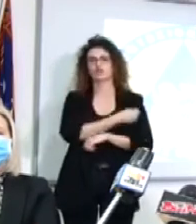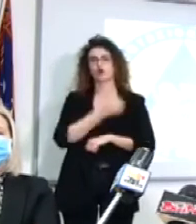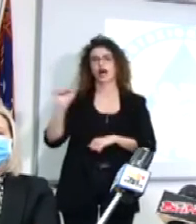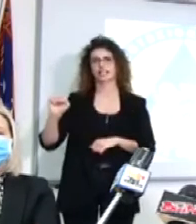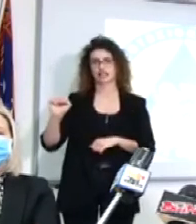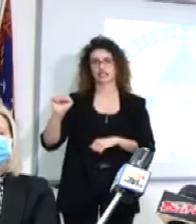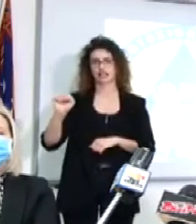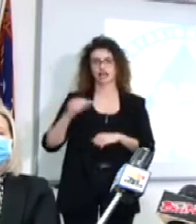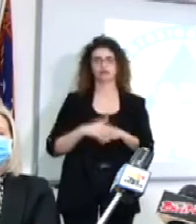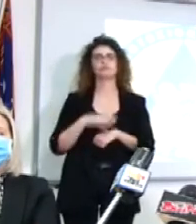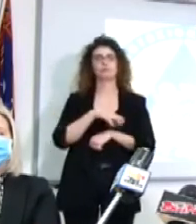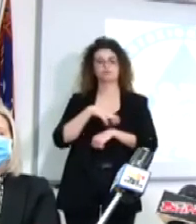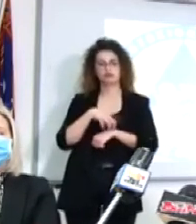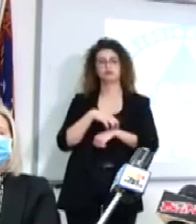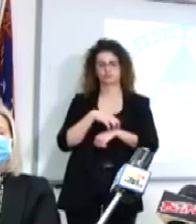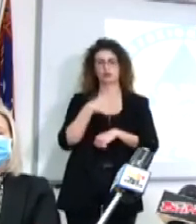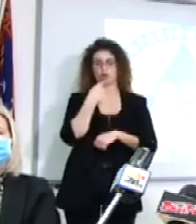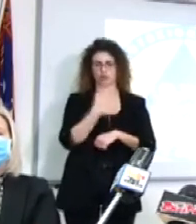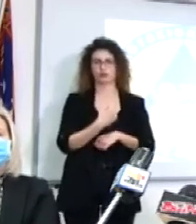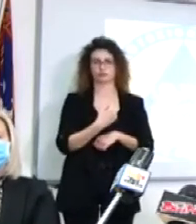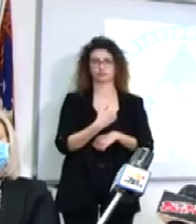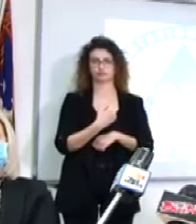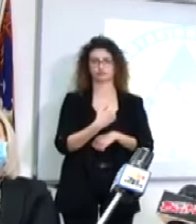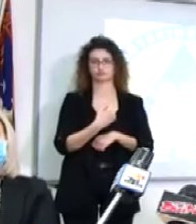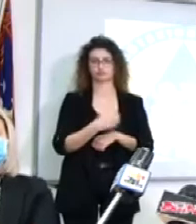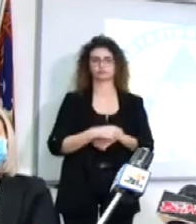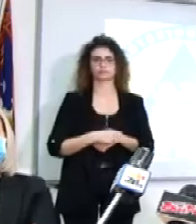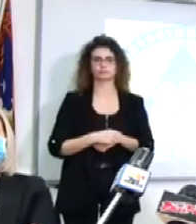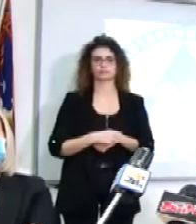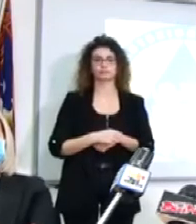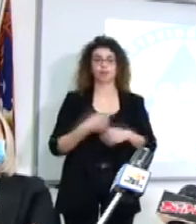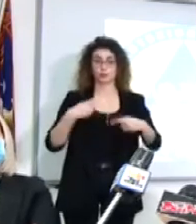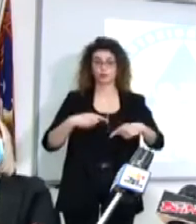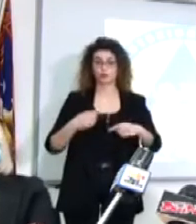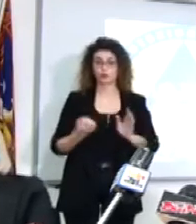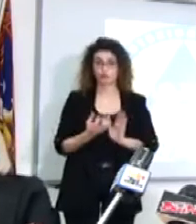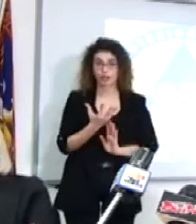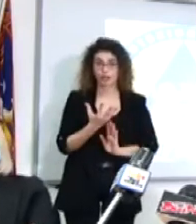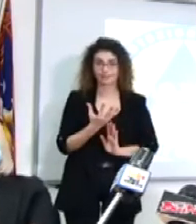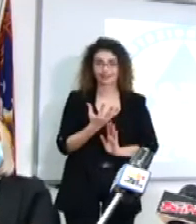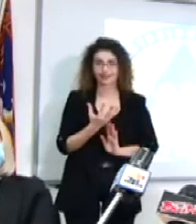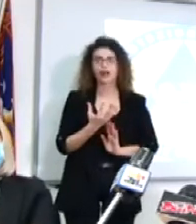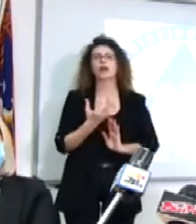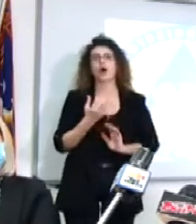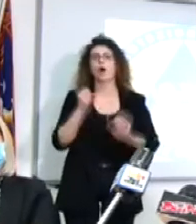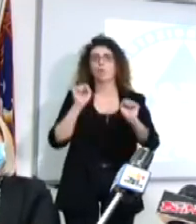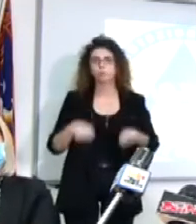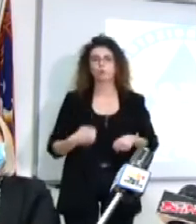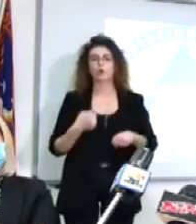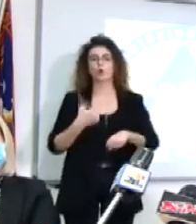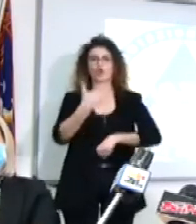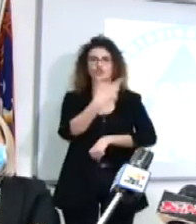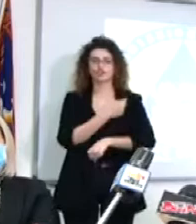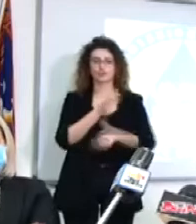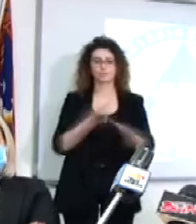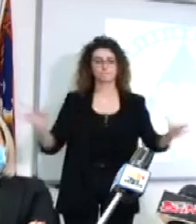questa questa misura se questo accadrà avremo una possibilità ancora in più di vaccinare un target d'età